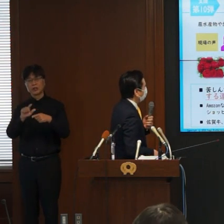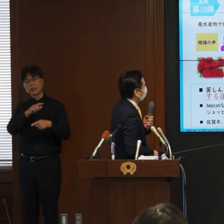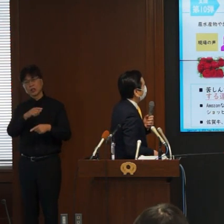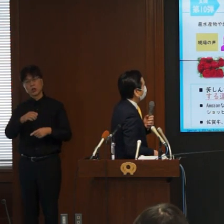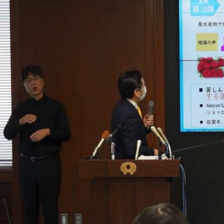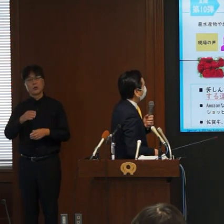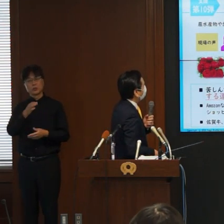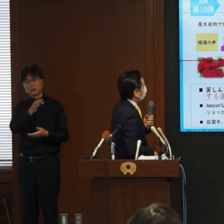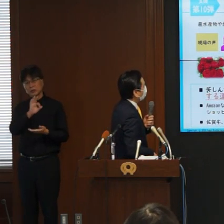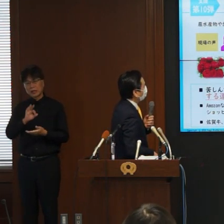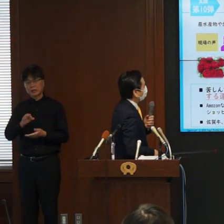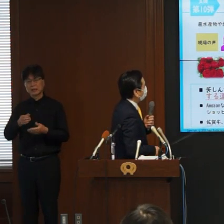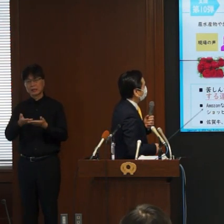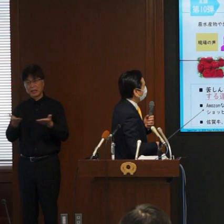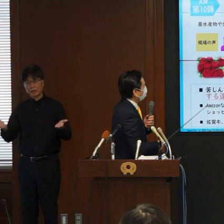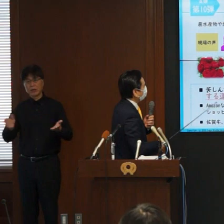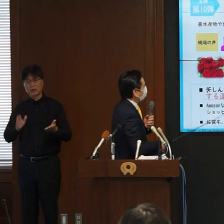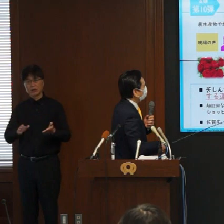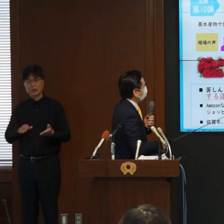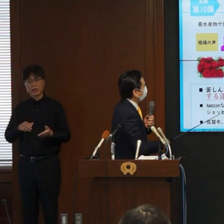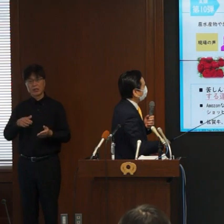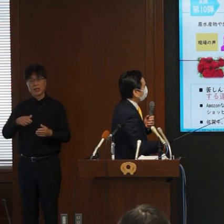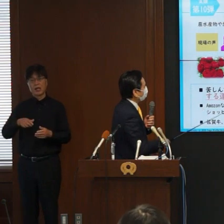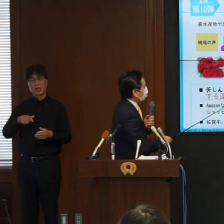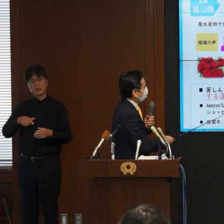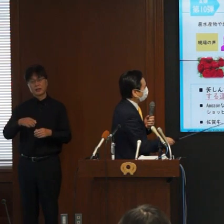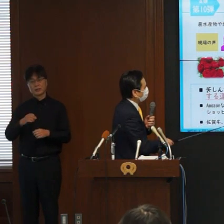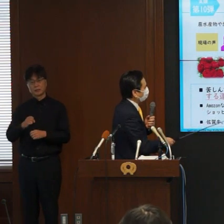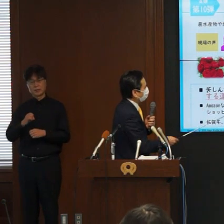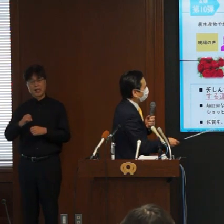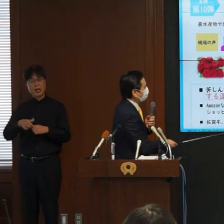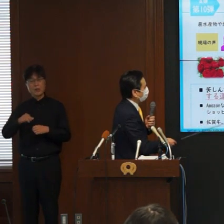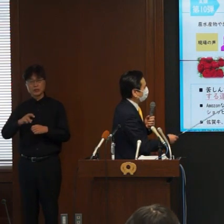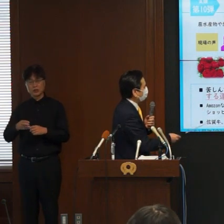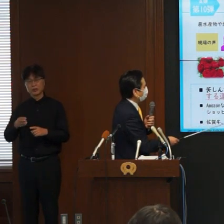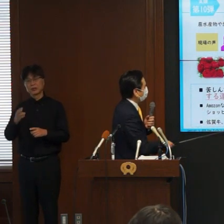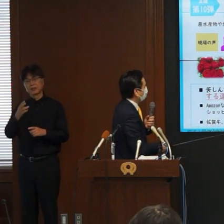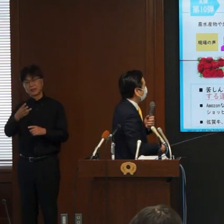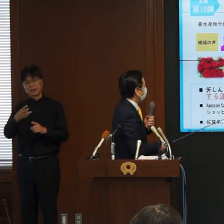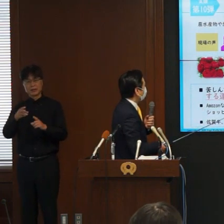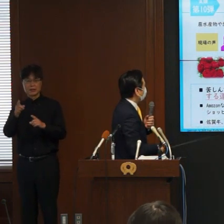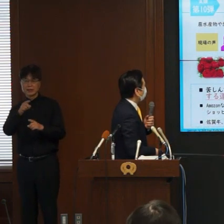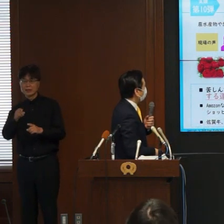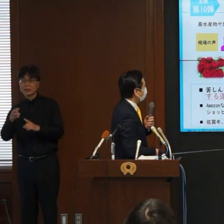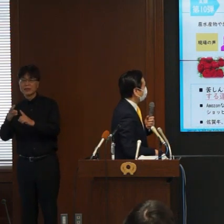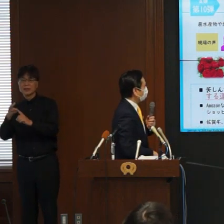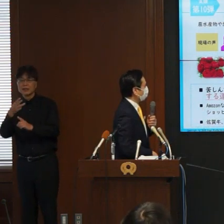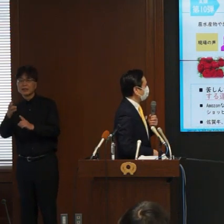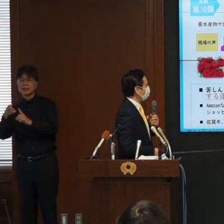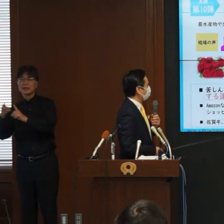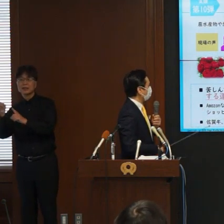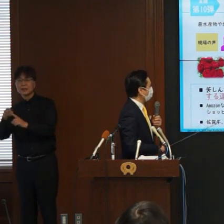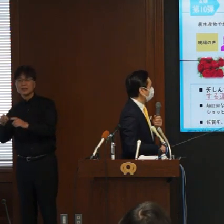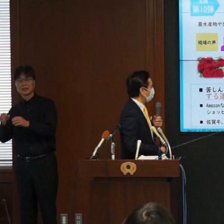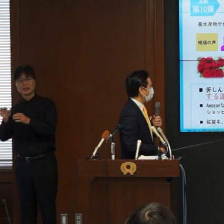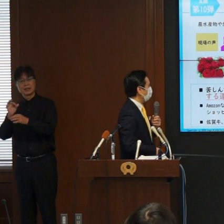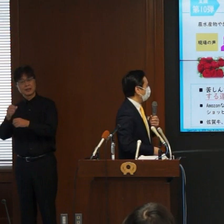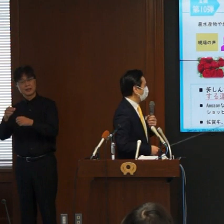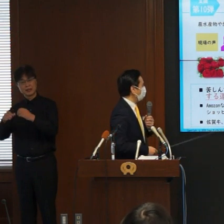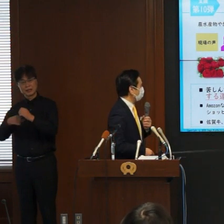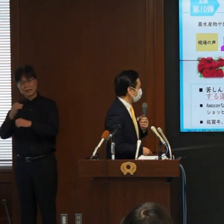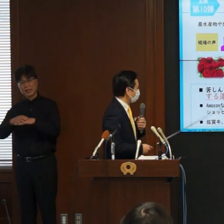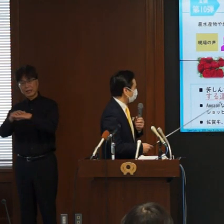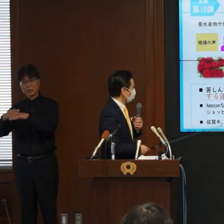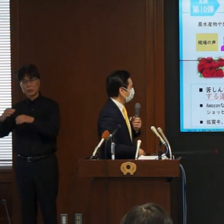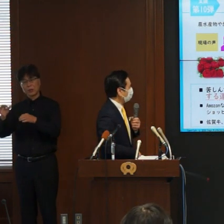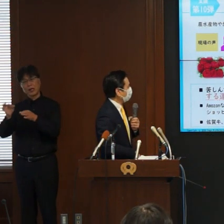れども、このほかアマゾン、それから EC サイト、それからジャパネットとかさまざまなテレビショッピングで応